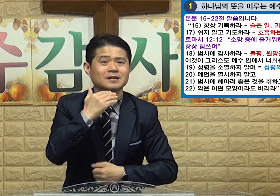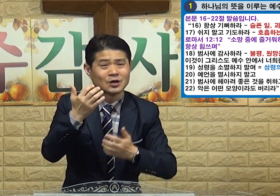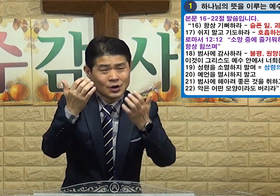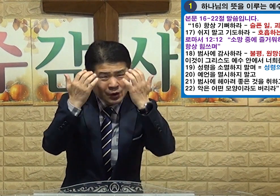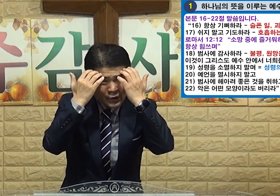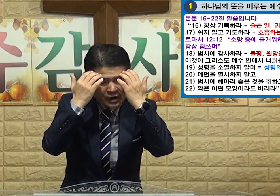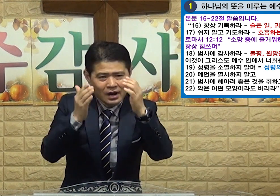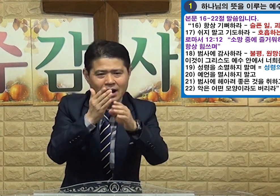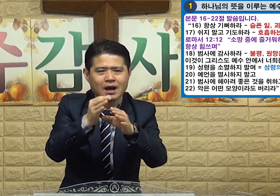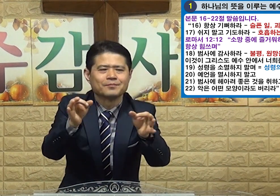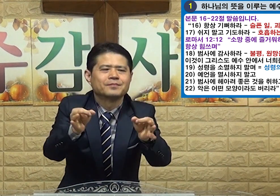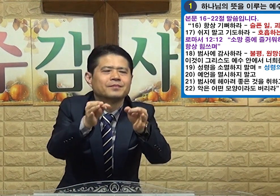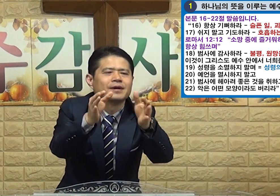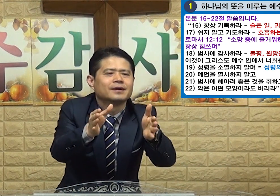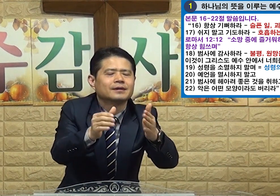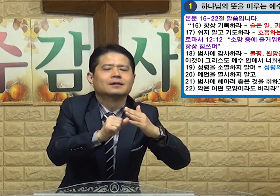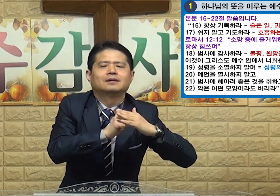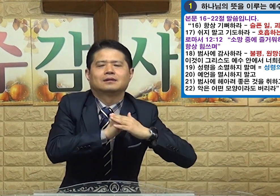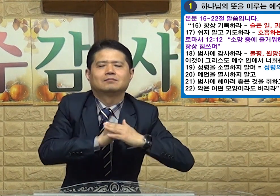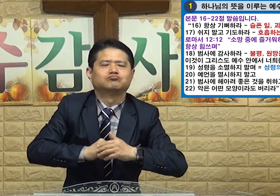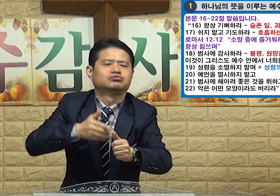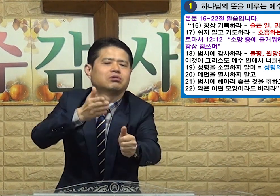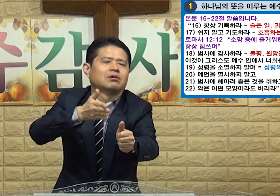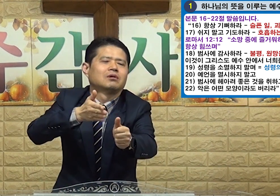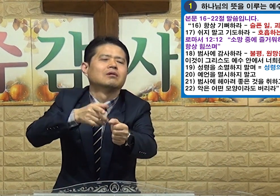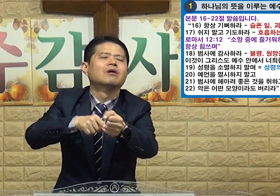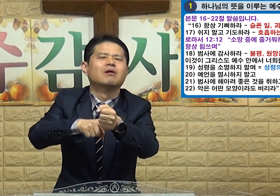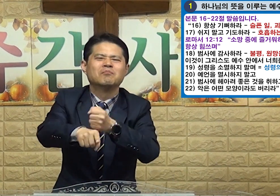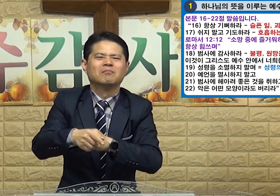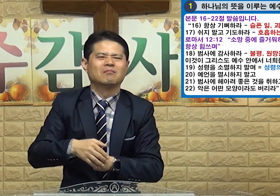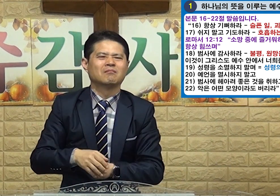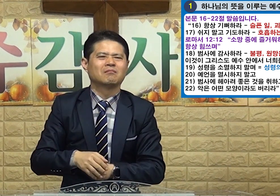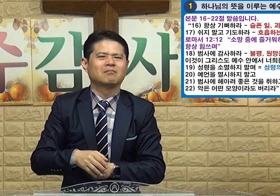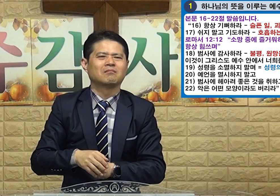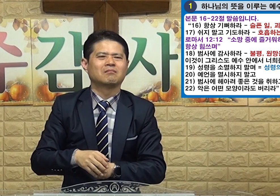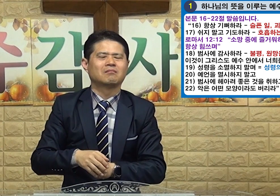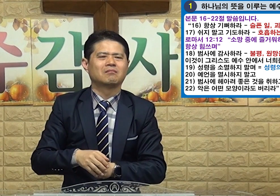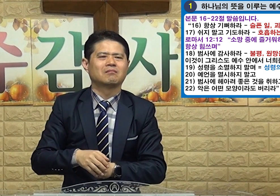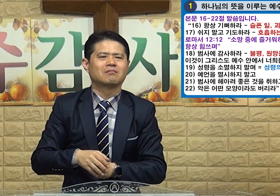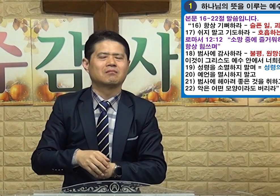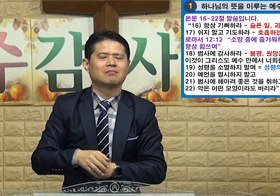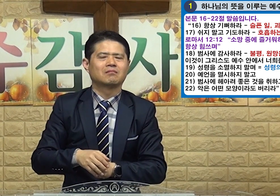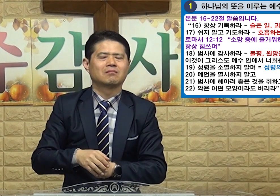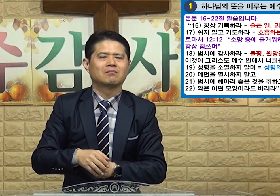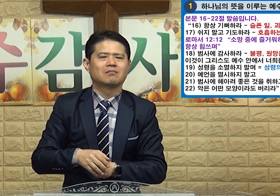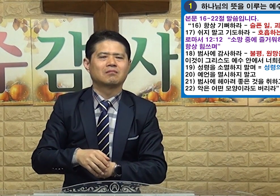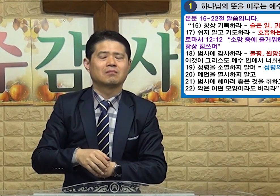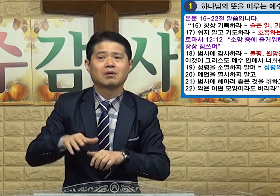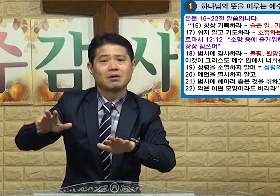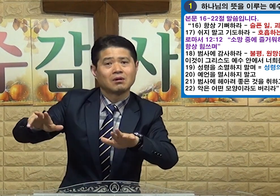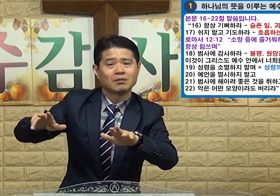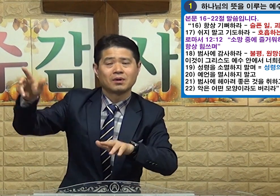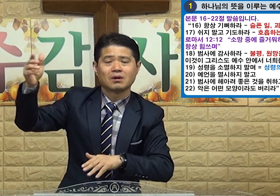기다립니다. 고난 가운데는 잠깐입니다. 고난은 잠깐이라고 하시니 기다리라고 하십니다.